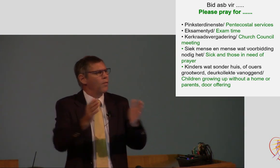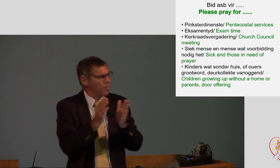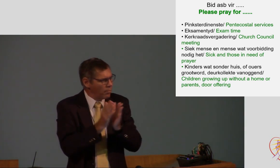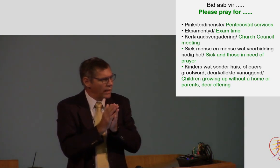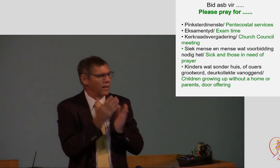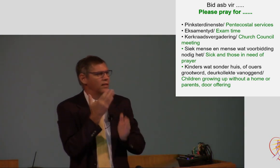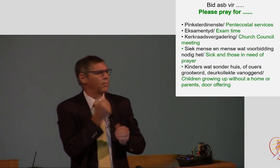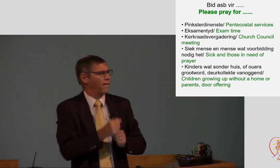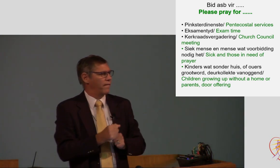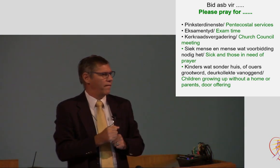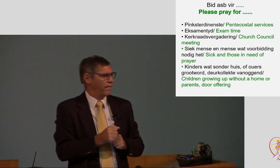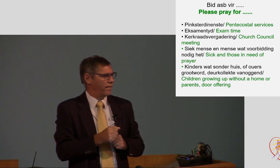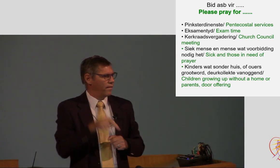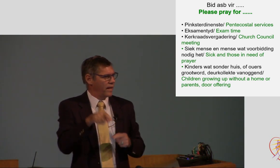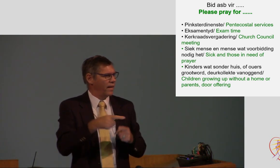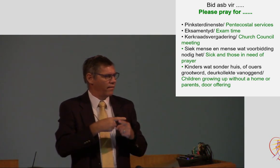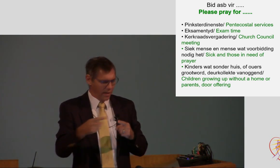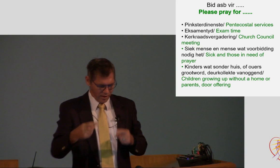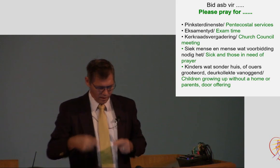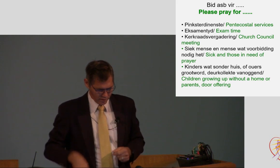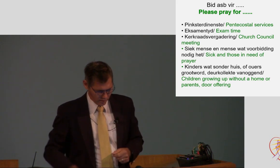Bid asseblief vir hierdie week.